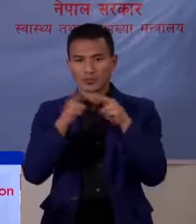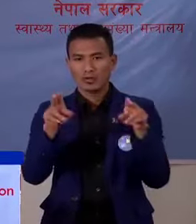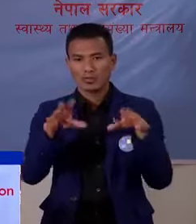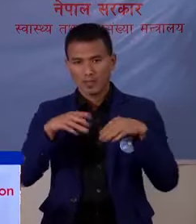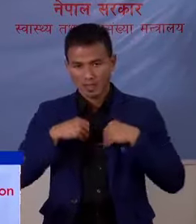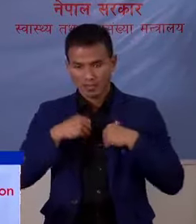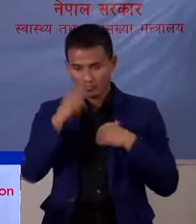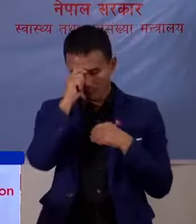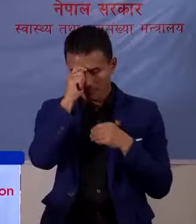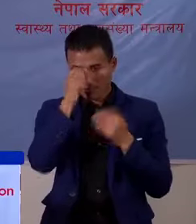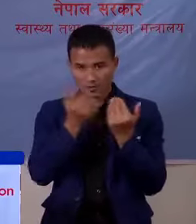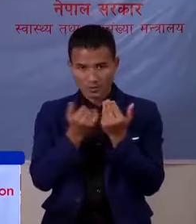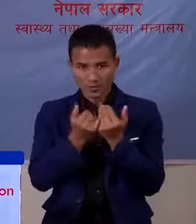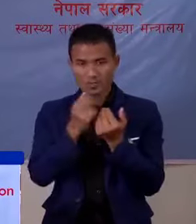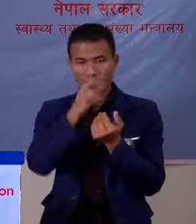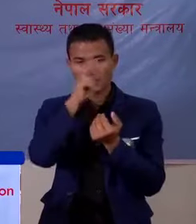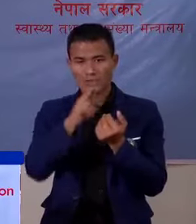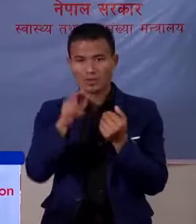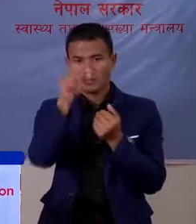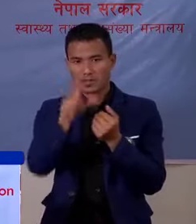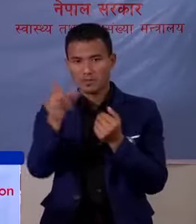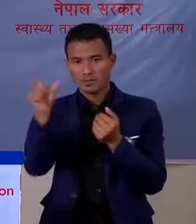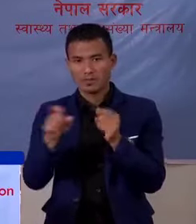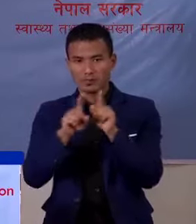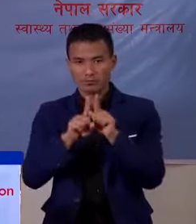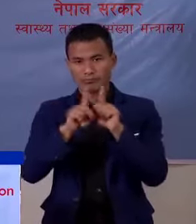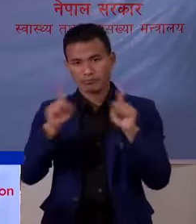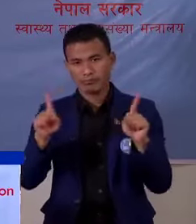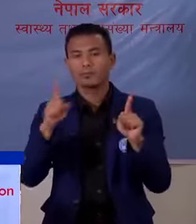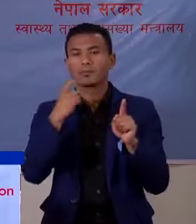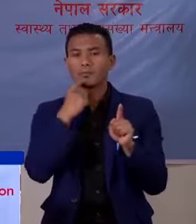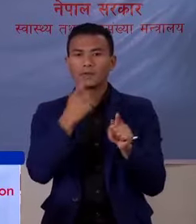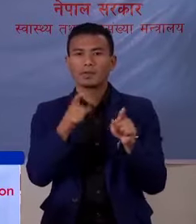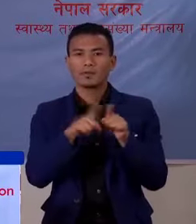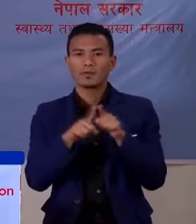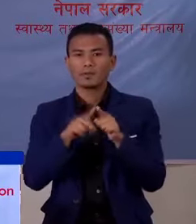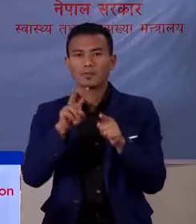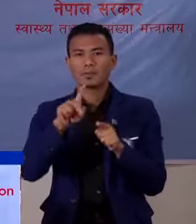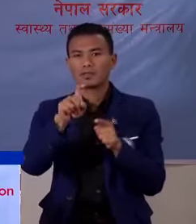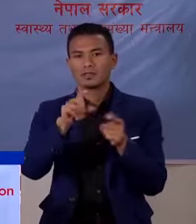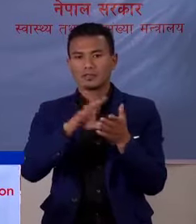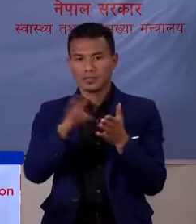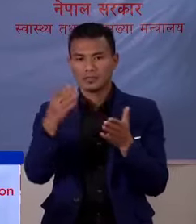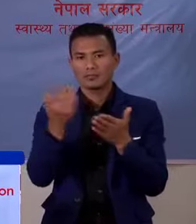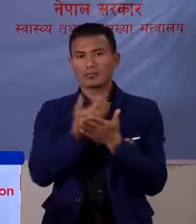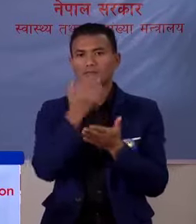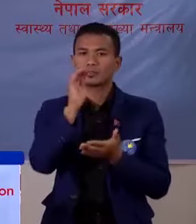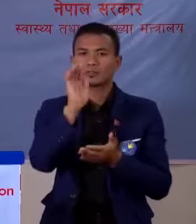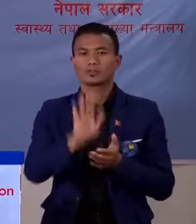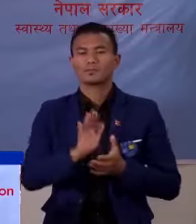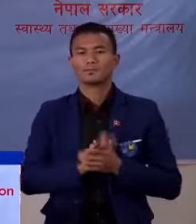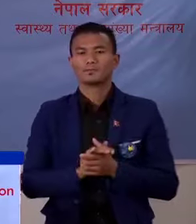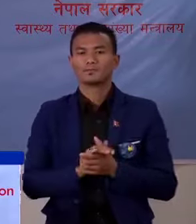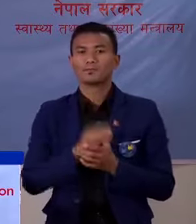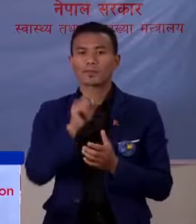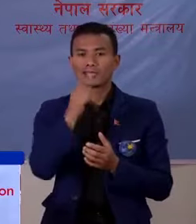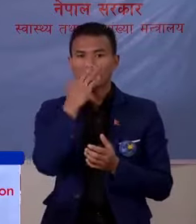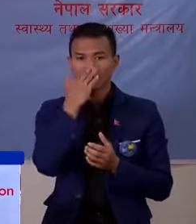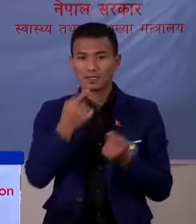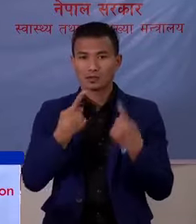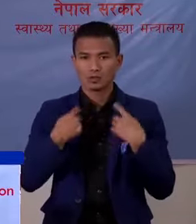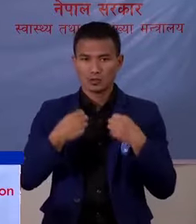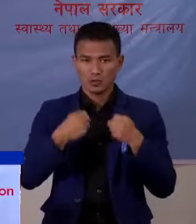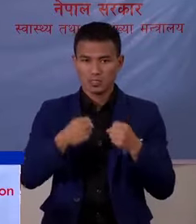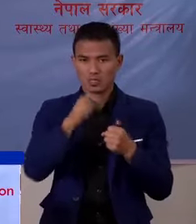गरेर सामाजिक दूरी कायम गर्नाले पनि यो भाइरसको सङ्क्रमणबाट हामी जोगिन सक्छौँ। त्यसैले